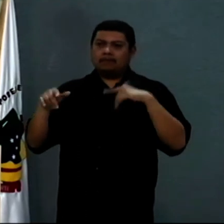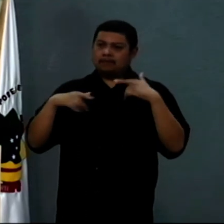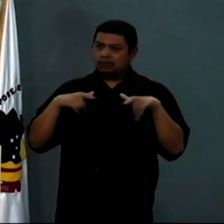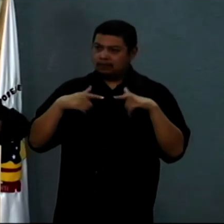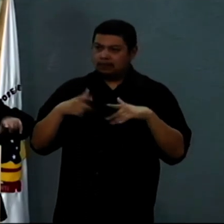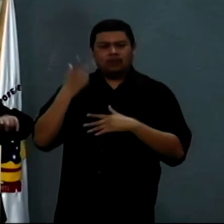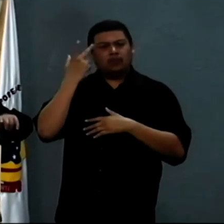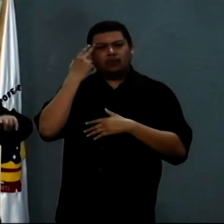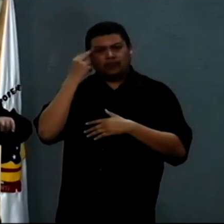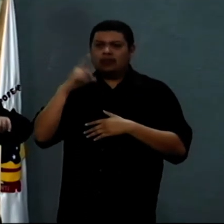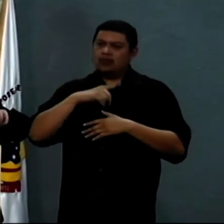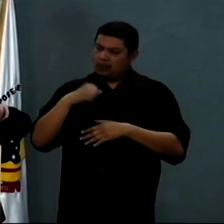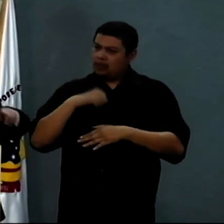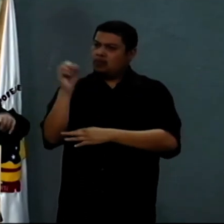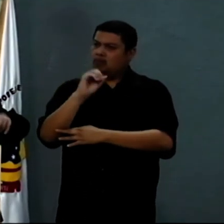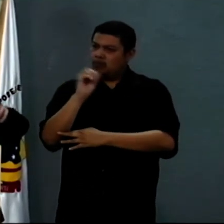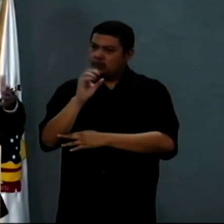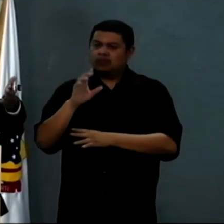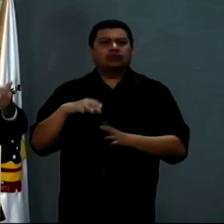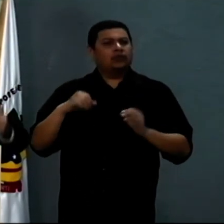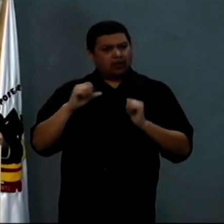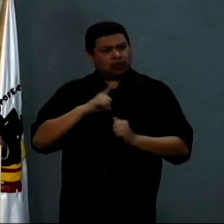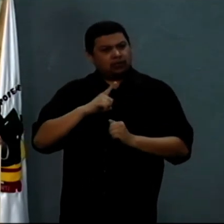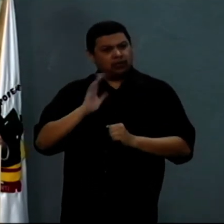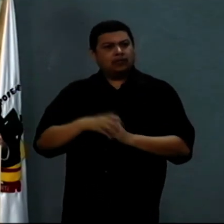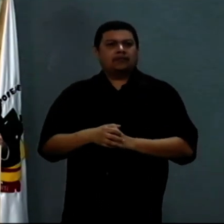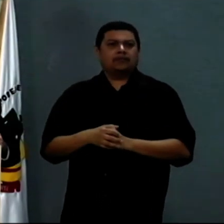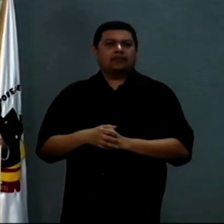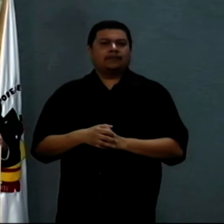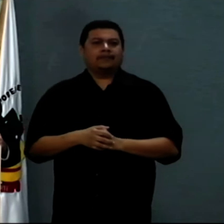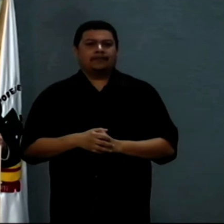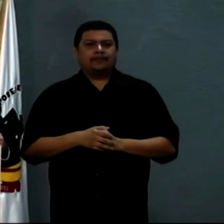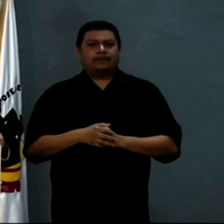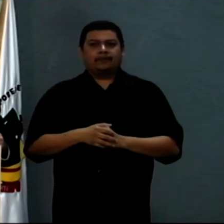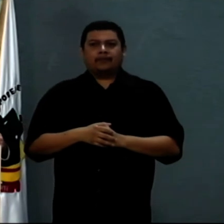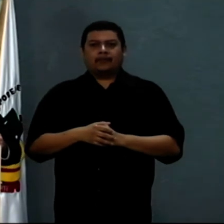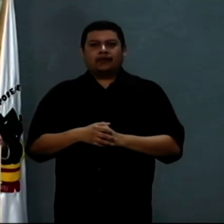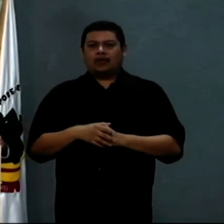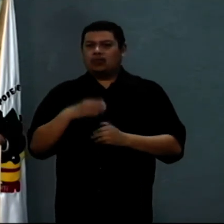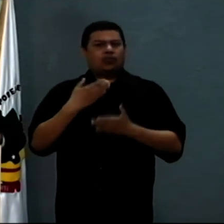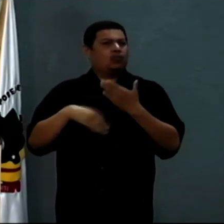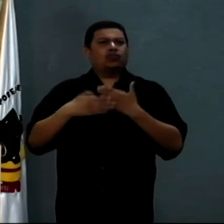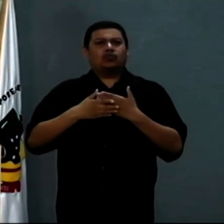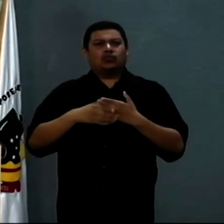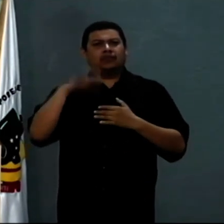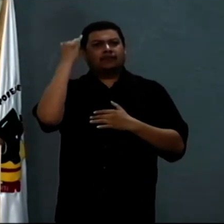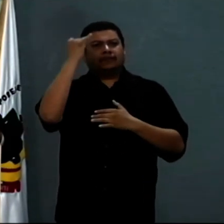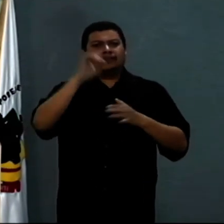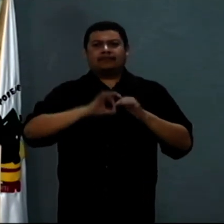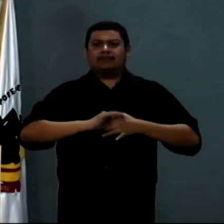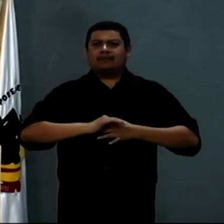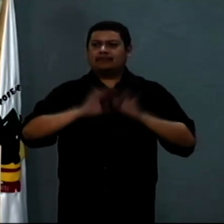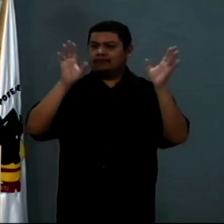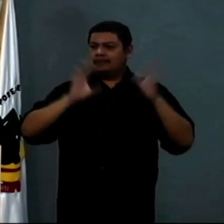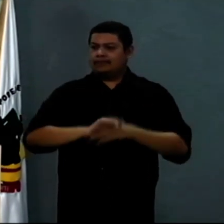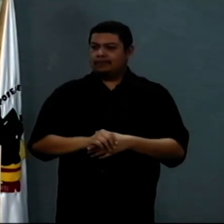o meu carrinho ali, no meu ponto, eu tenho a energia já liberada pela Ceron. Eles me colocaram